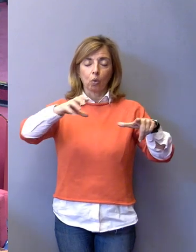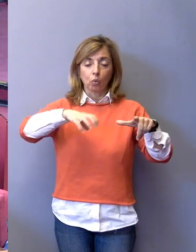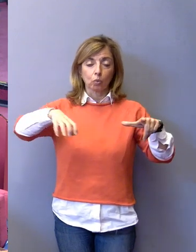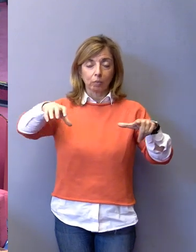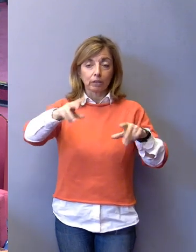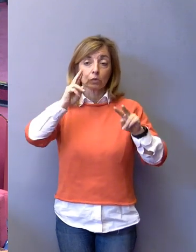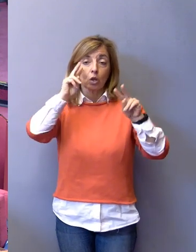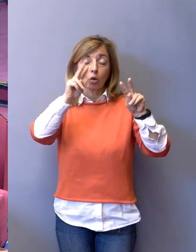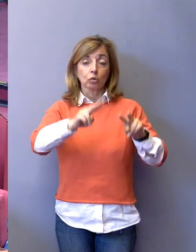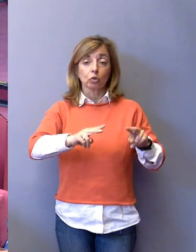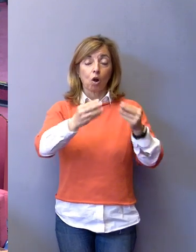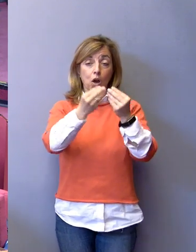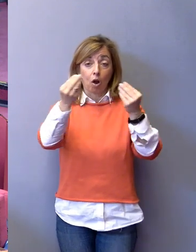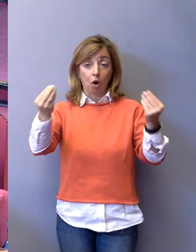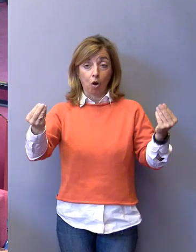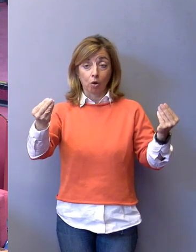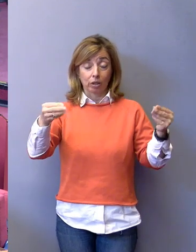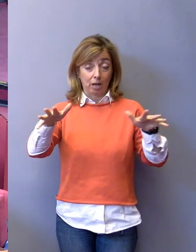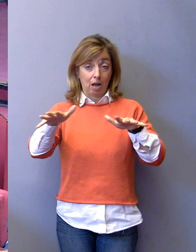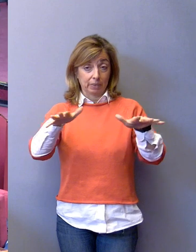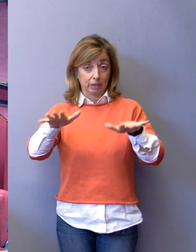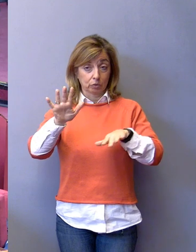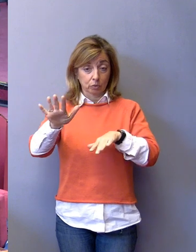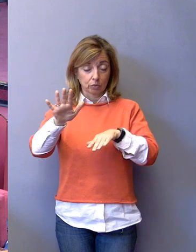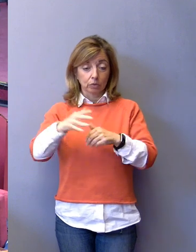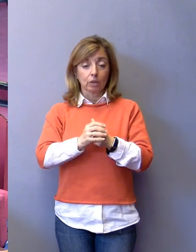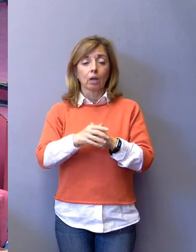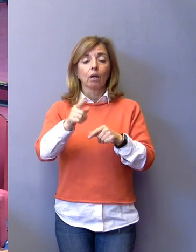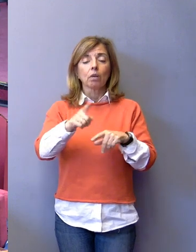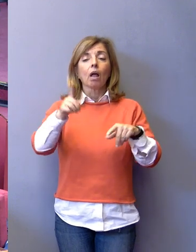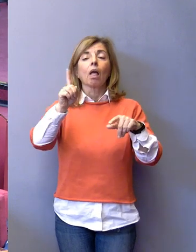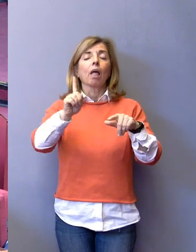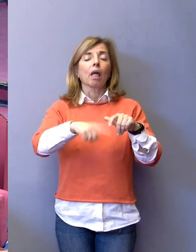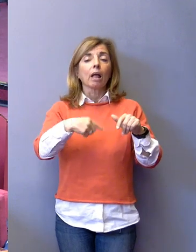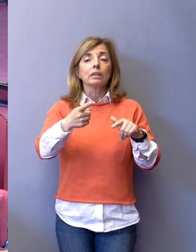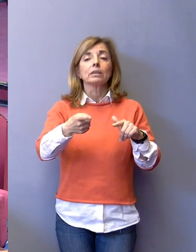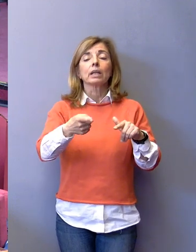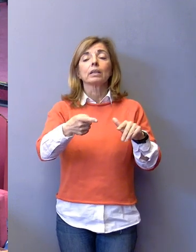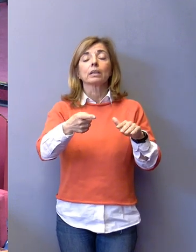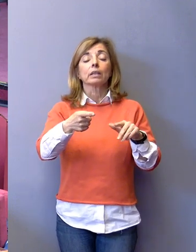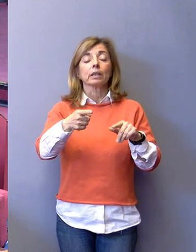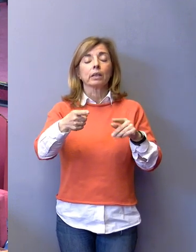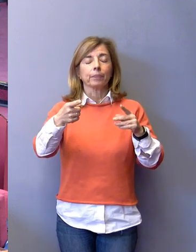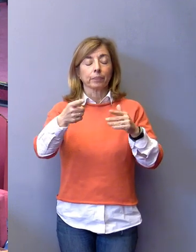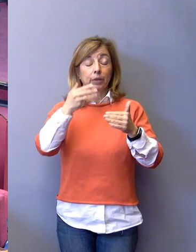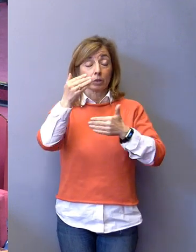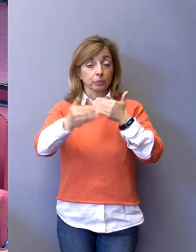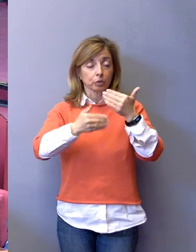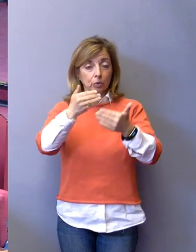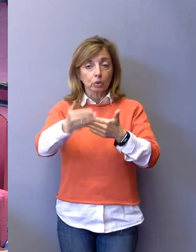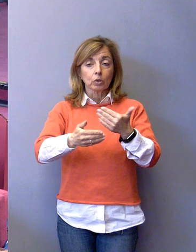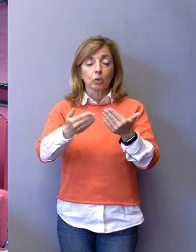della civica amministrazione rilevato che diventerebbero esenti da procedura urbanistica più complesse anche gli interventi di ristrutturazione